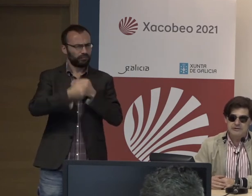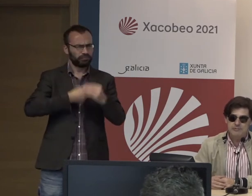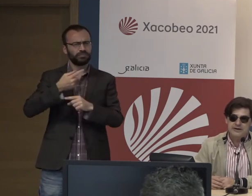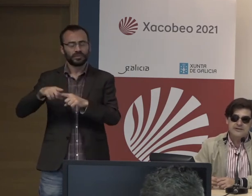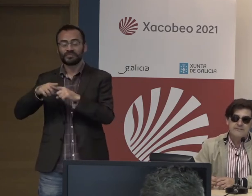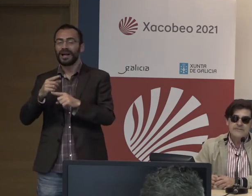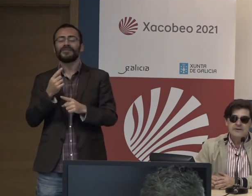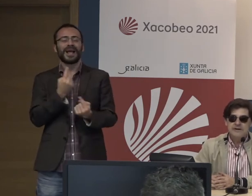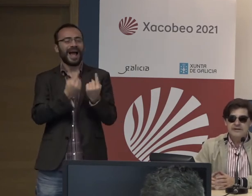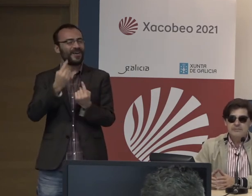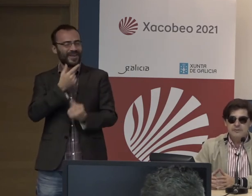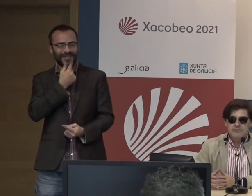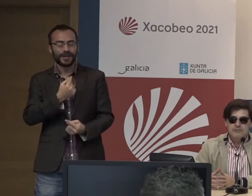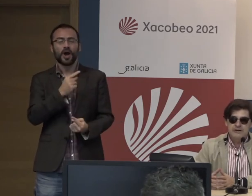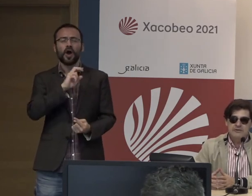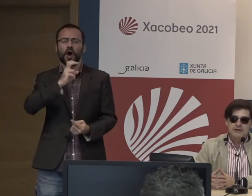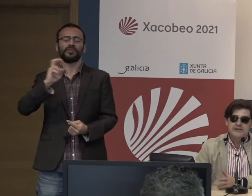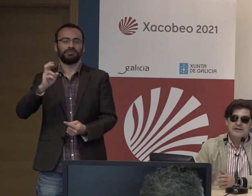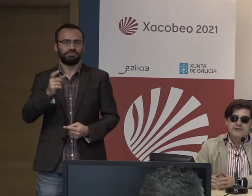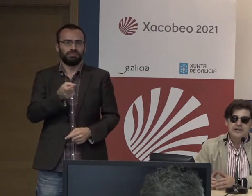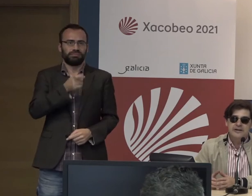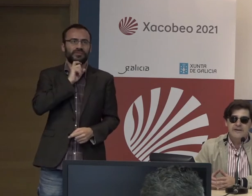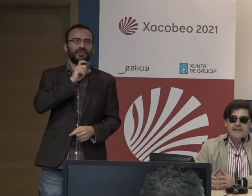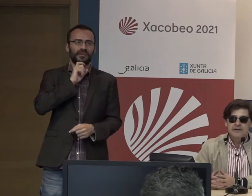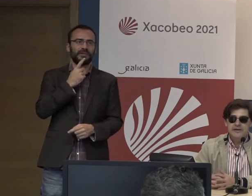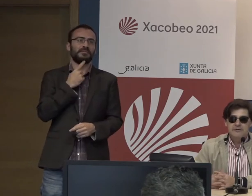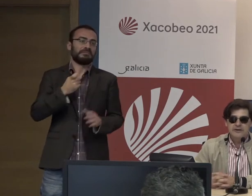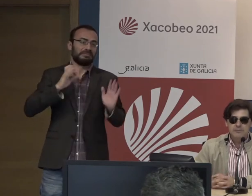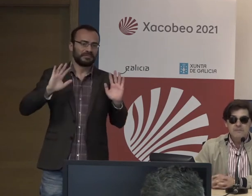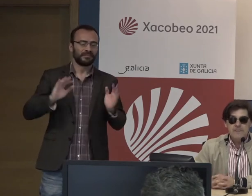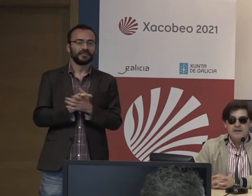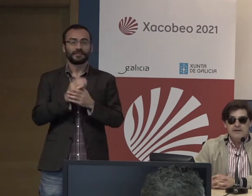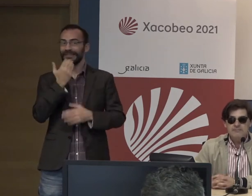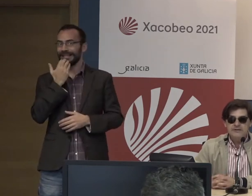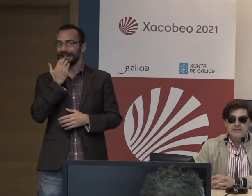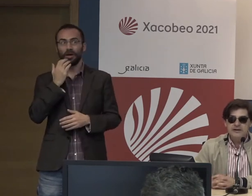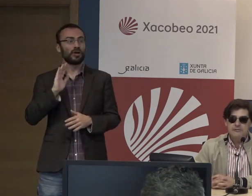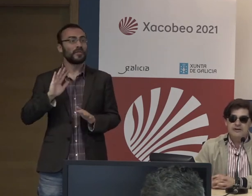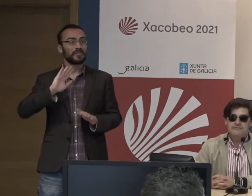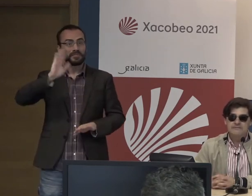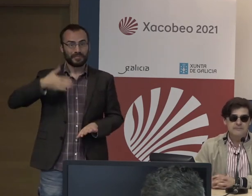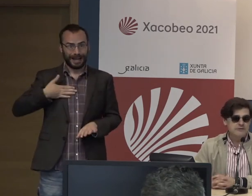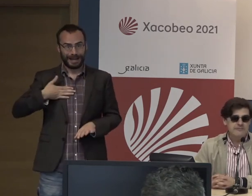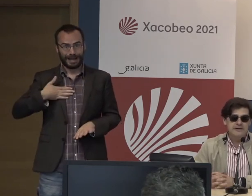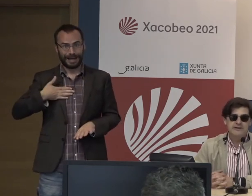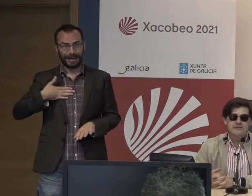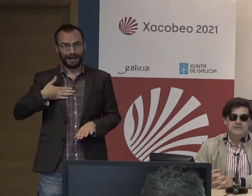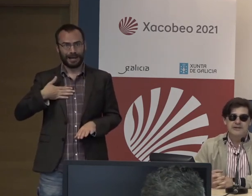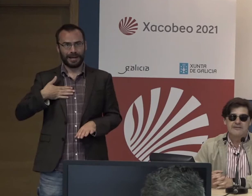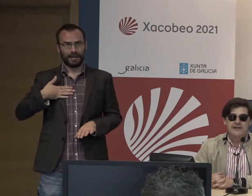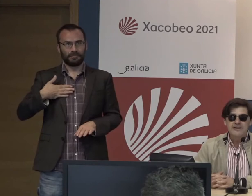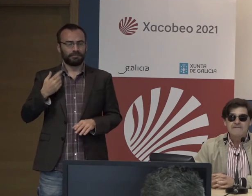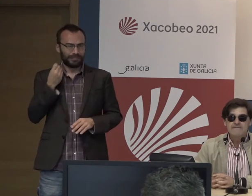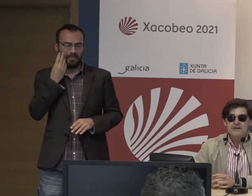otras más complejas. Mañana, y empiezo por lo complejo y por la gente que no está aquí. Mañana, por ejemplo, a partir en Artúa, es muy temprano, a las